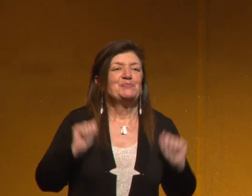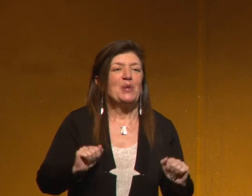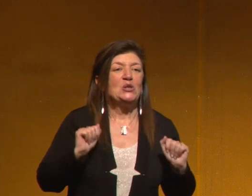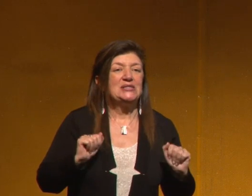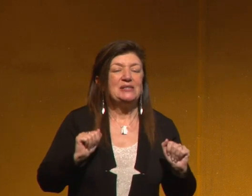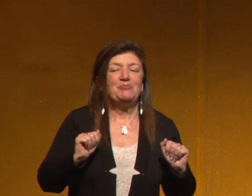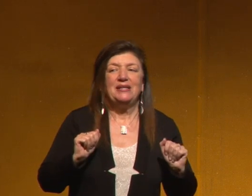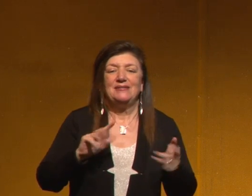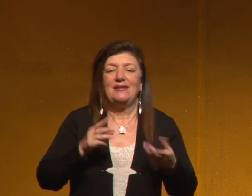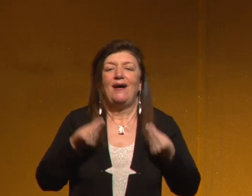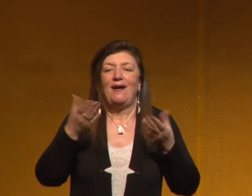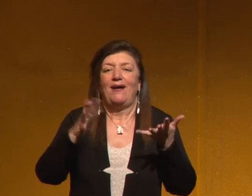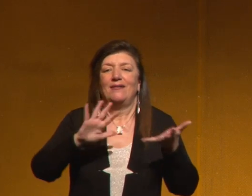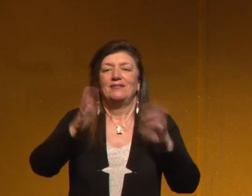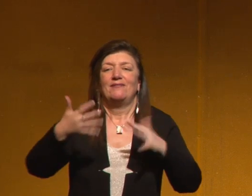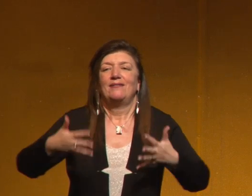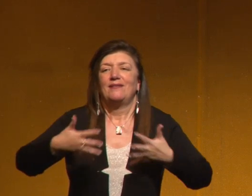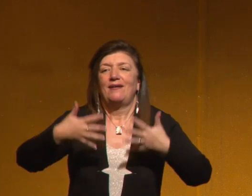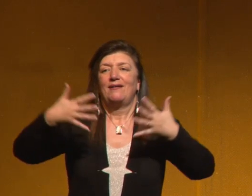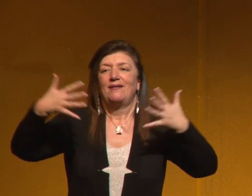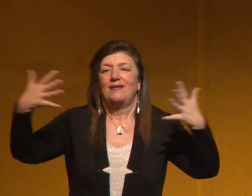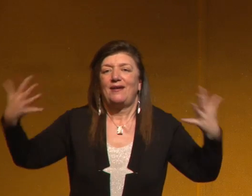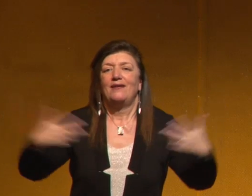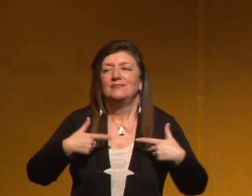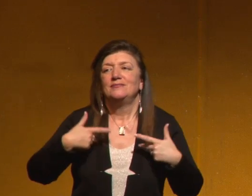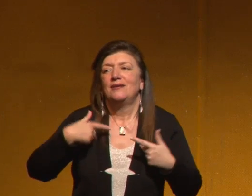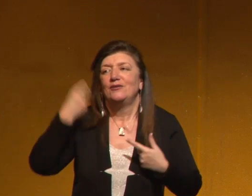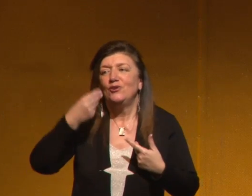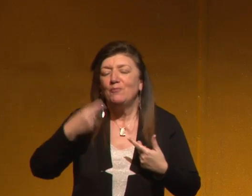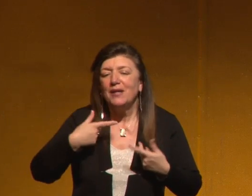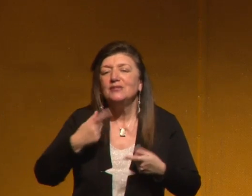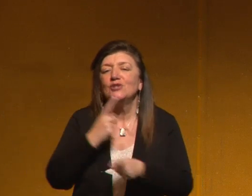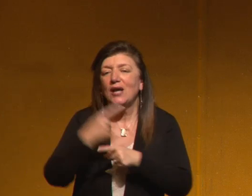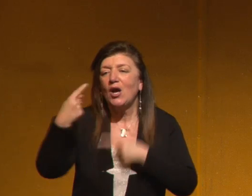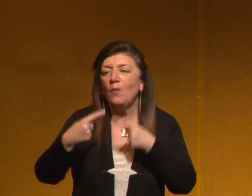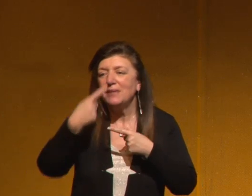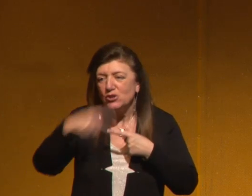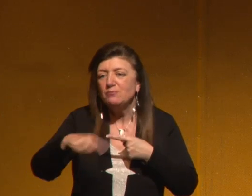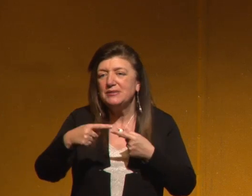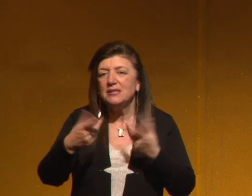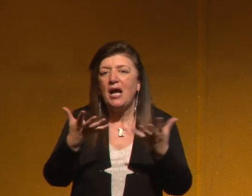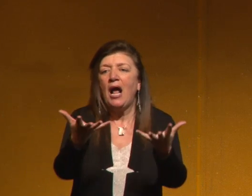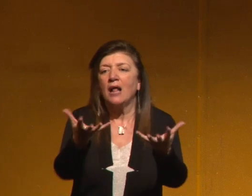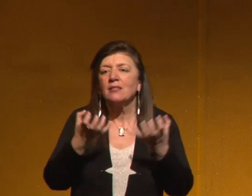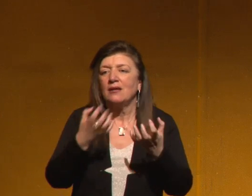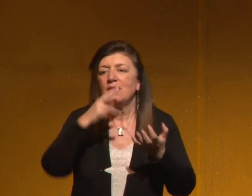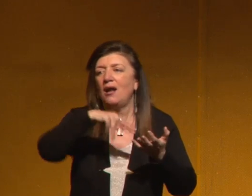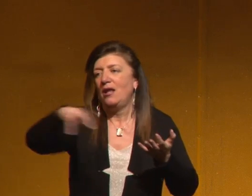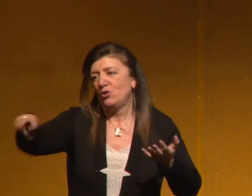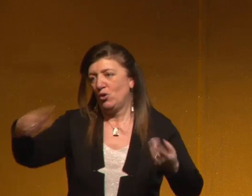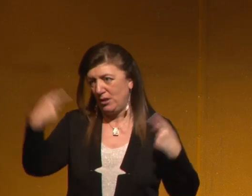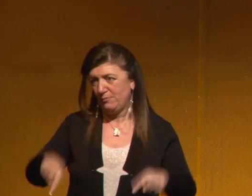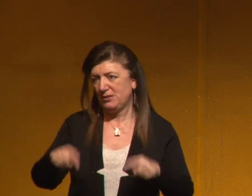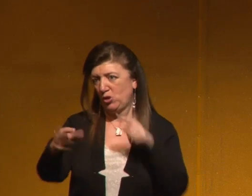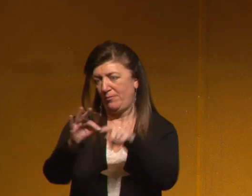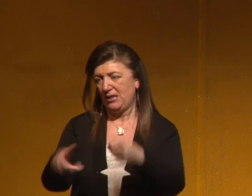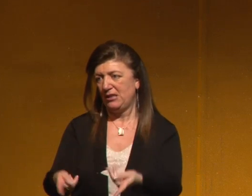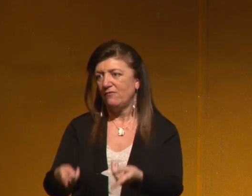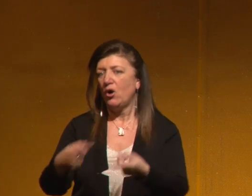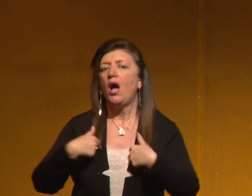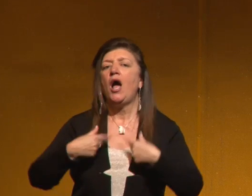affare diventare molto più grande e la platea dei lettori nel nostro paese abbiamo fatto molte cose qui